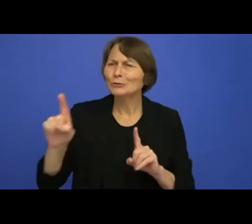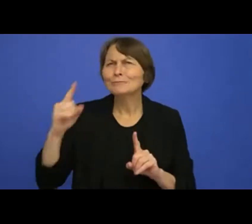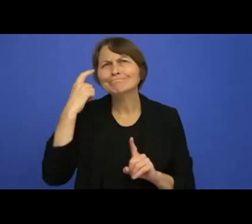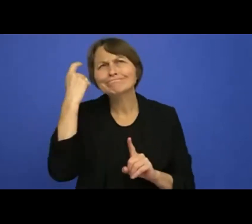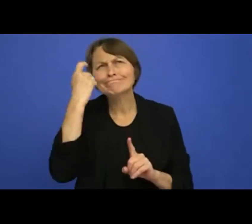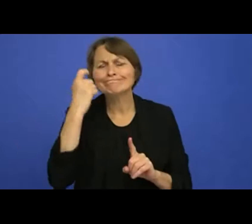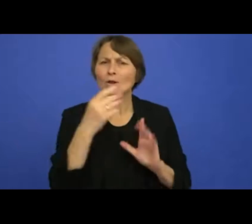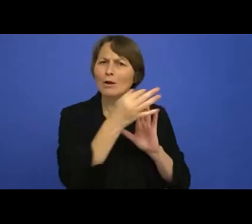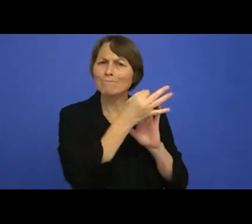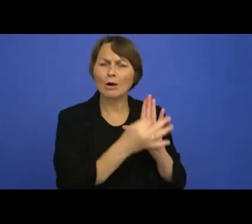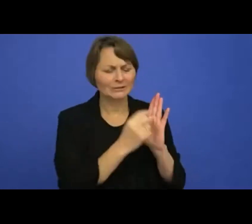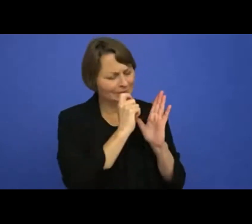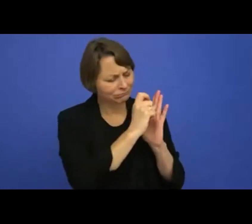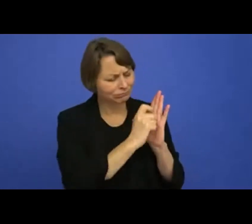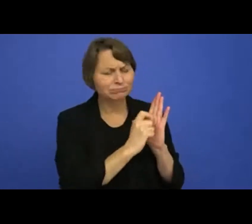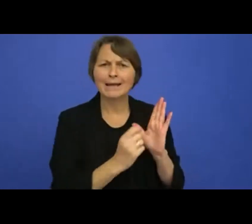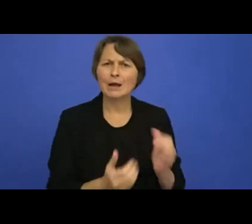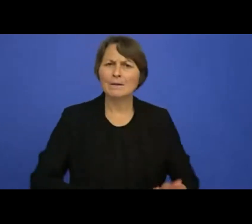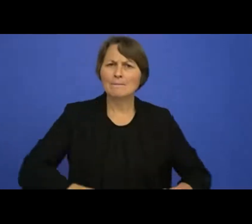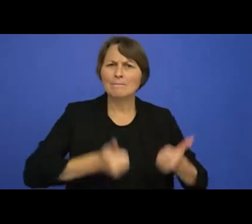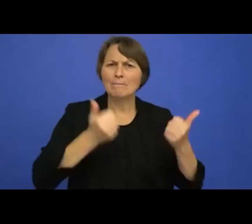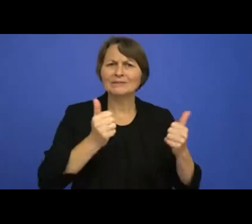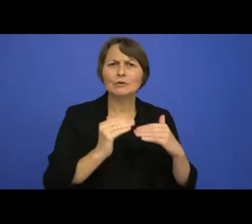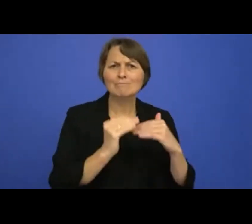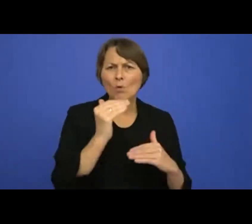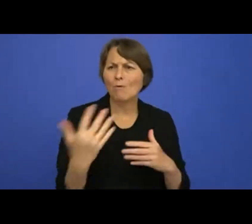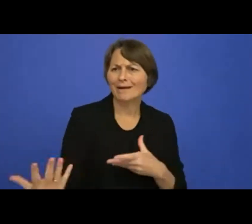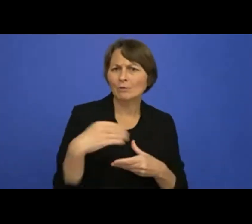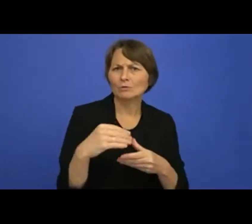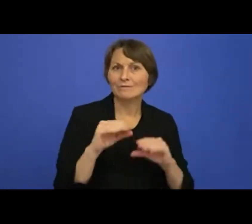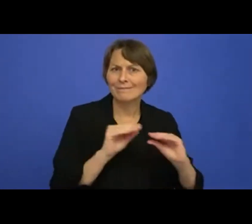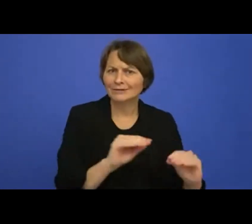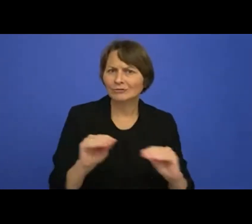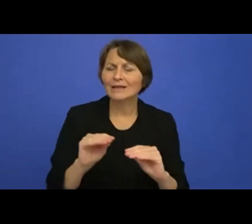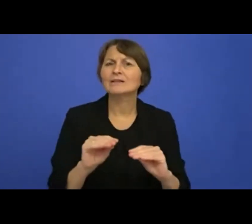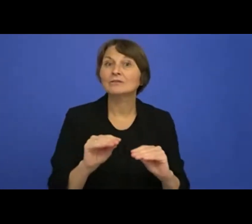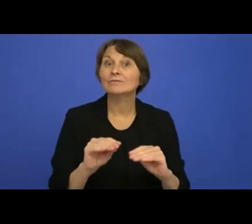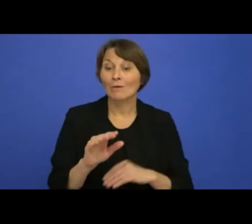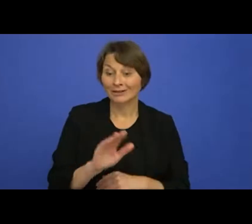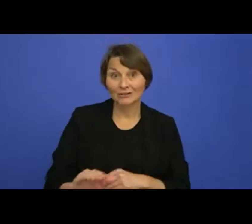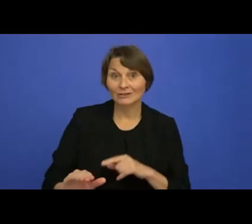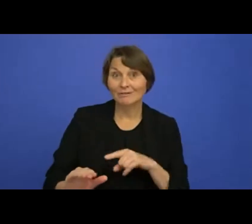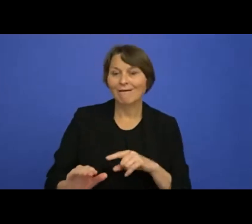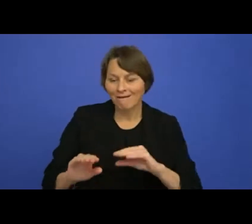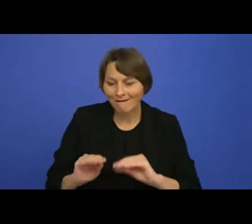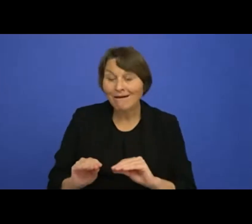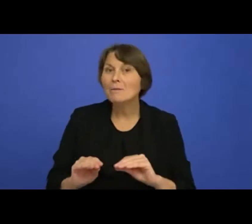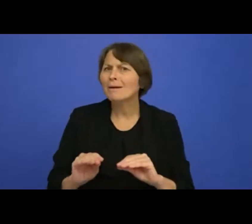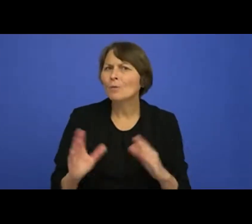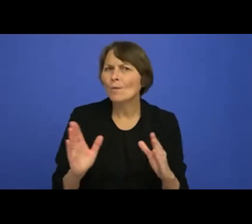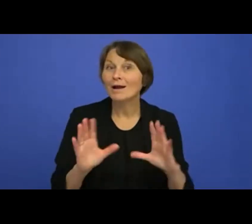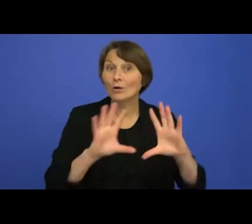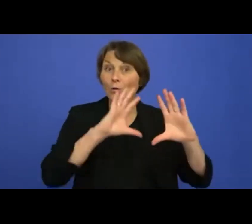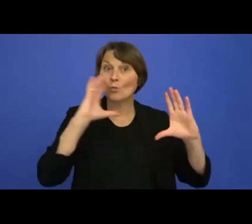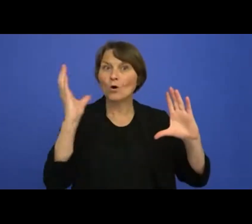et qui va nous parler de ce que vous faites dans votre pays pour faire progresser le PPE dans toute la région